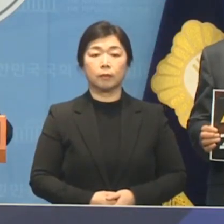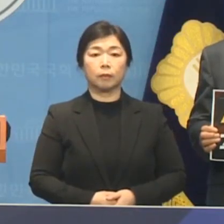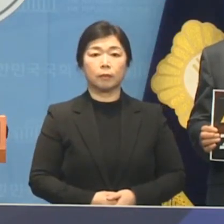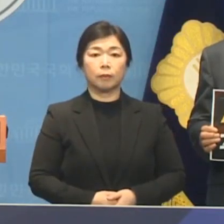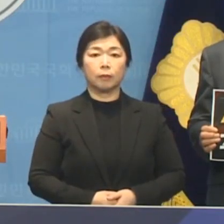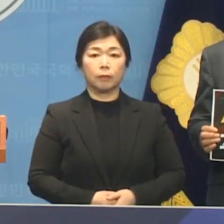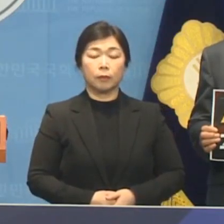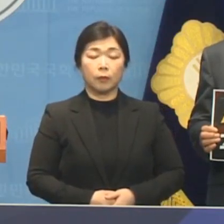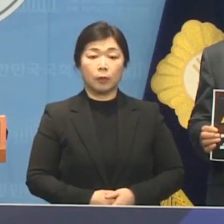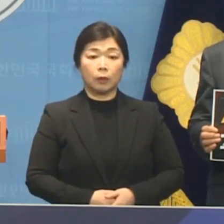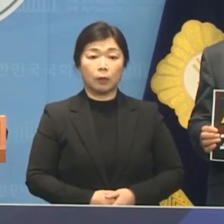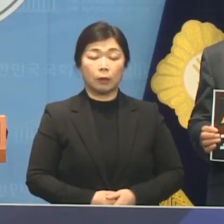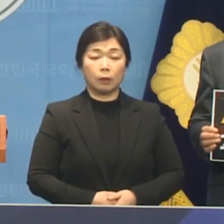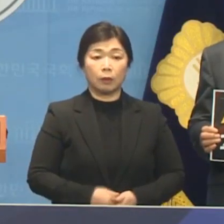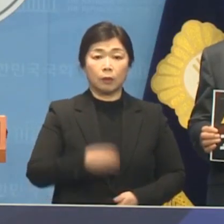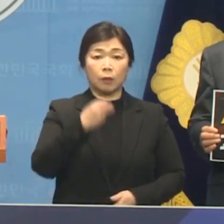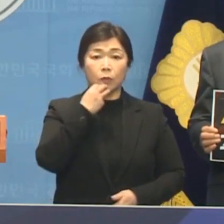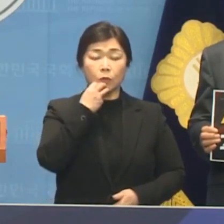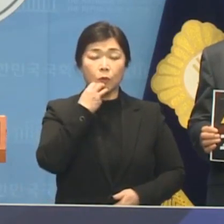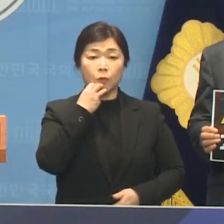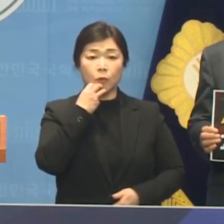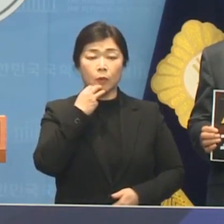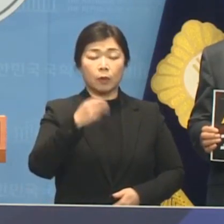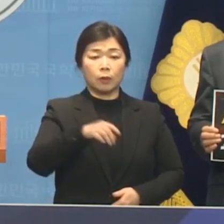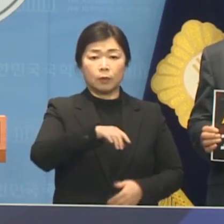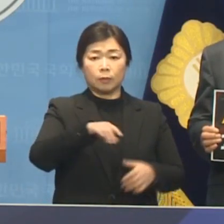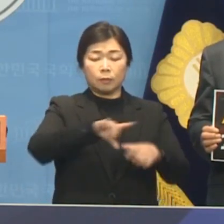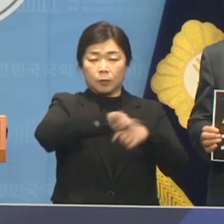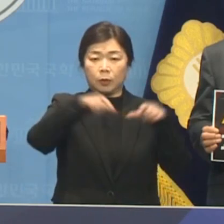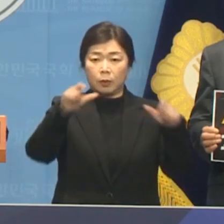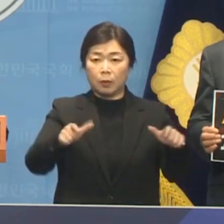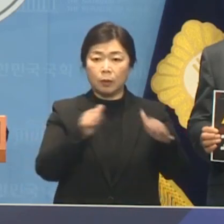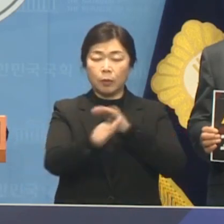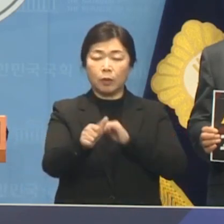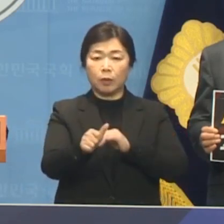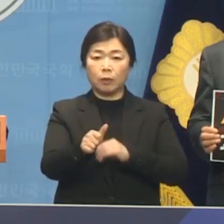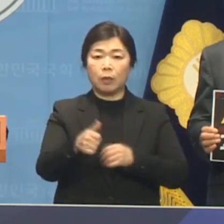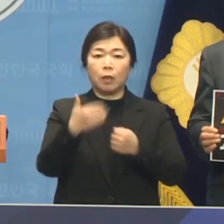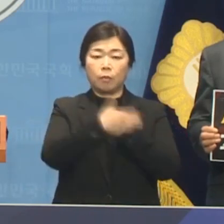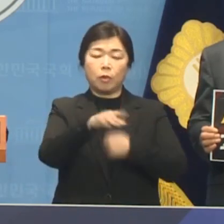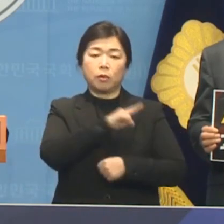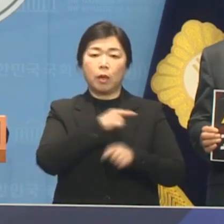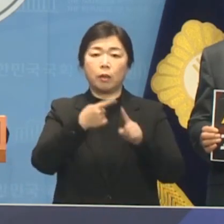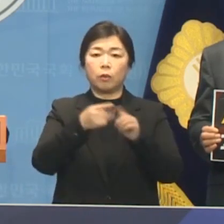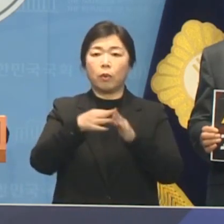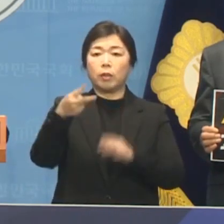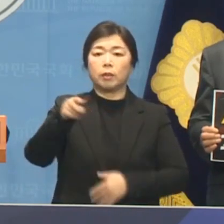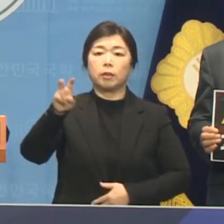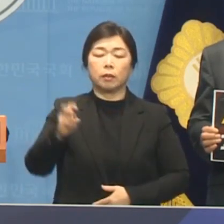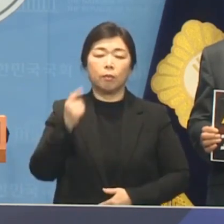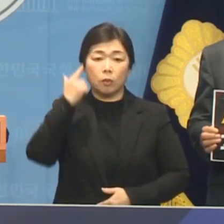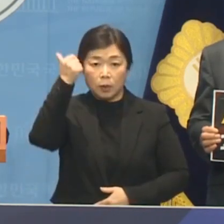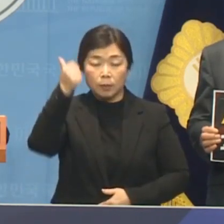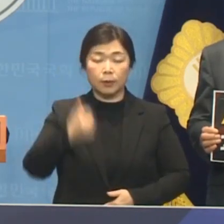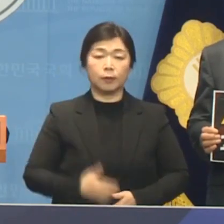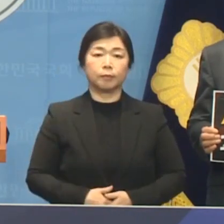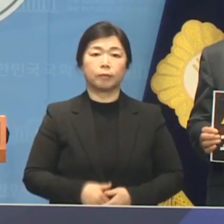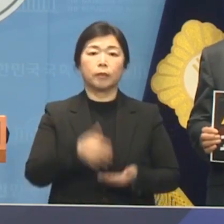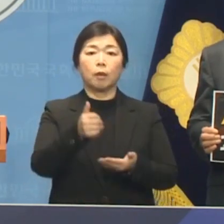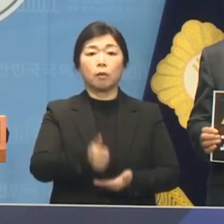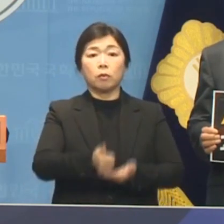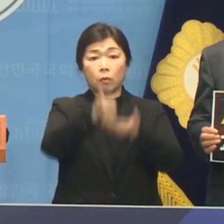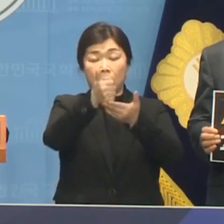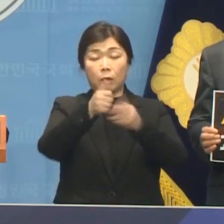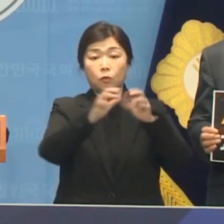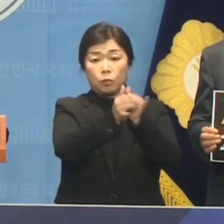서기총 대표회장 은평지을교 심화보 목사입니다. 존경하는 국민 여러분, 그리고 헌법재판소